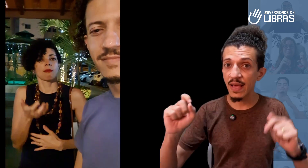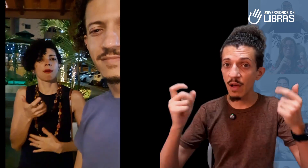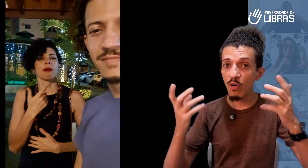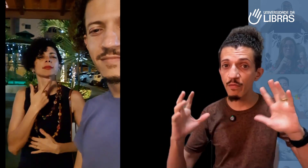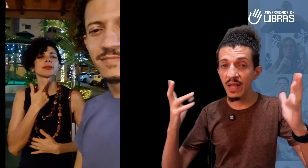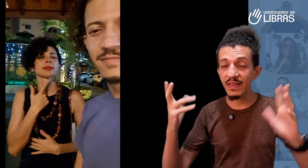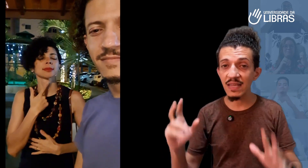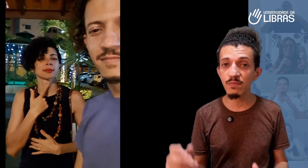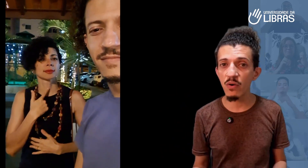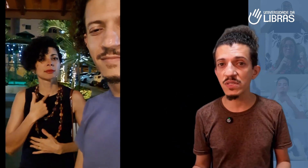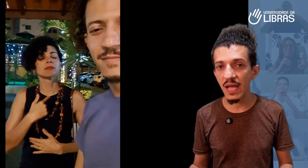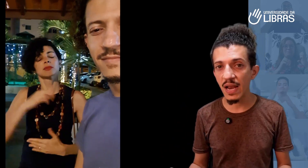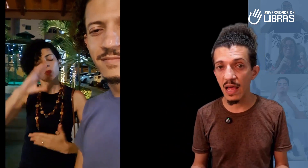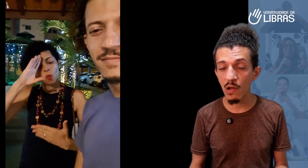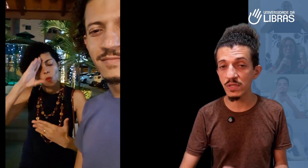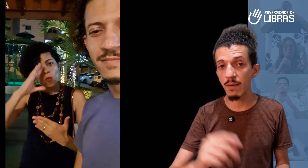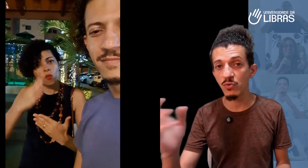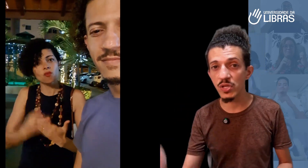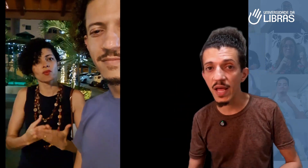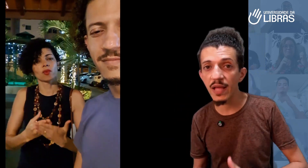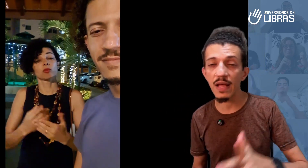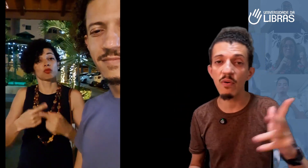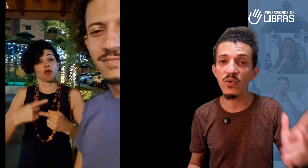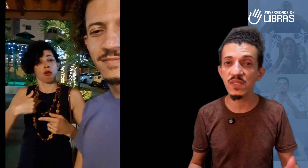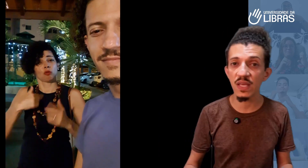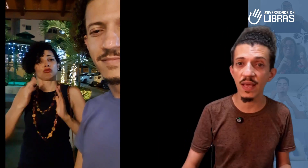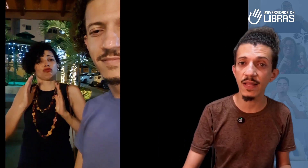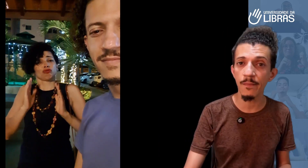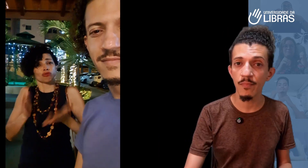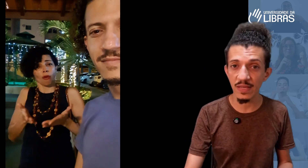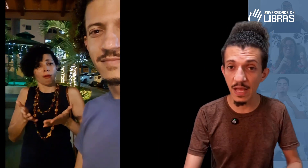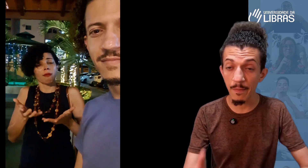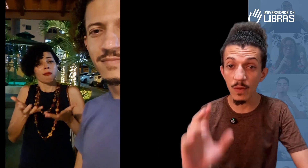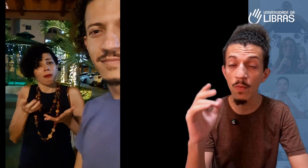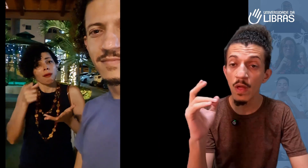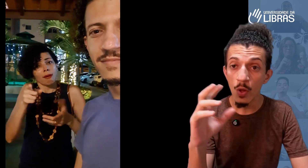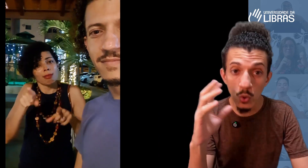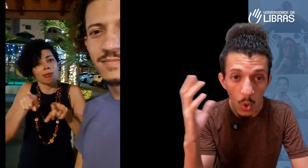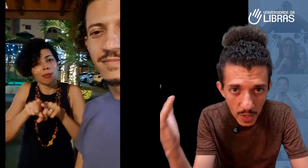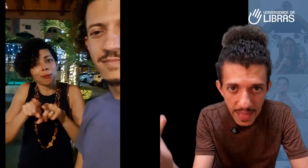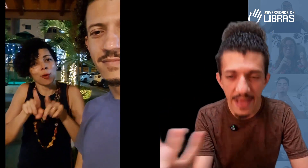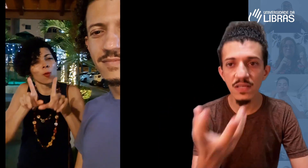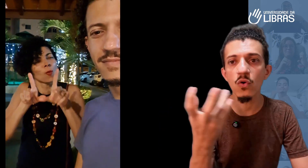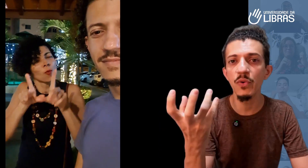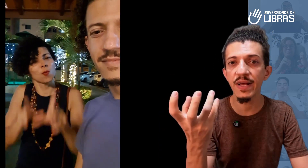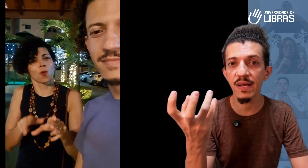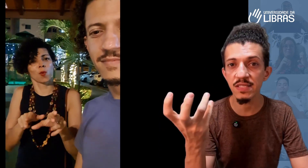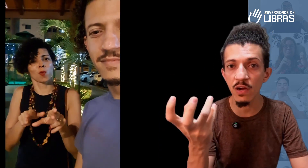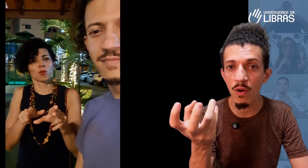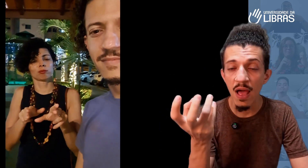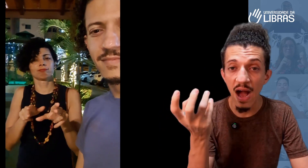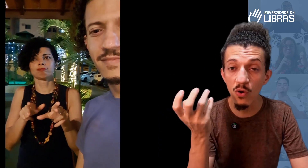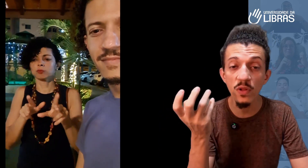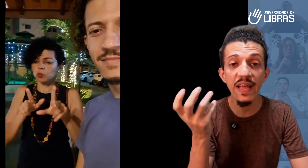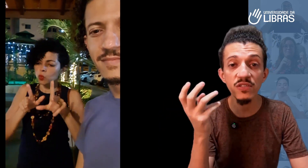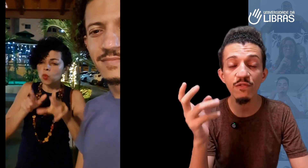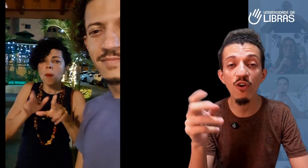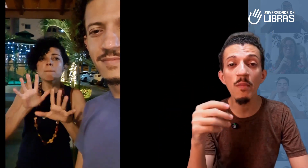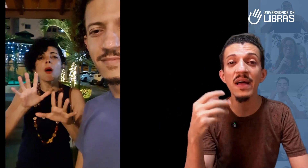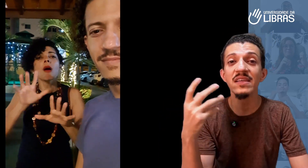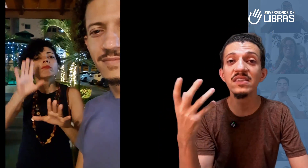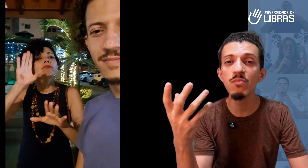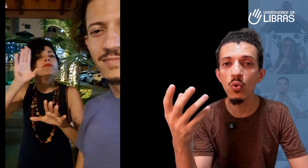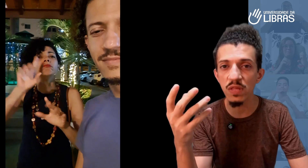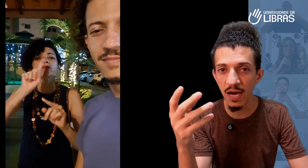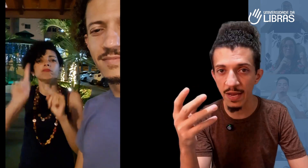em que ela movimenta as mãos dela. Ela usa a mão direita, a mão esquerda, percebe? Então, toda essa comunicação acontece de